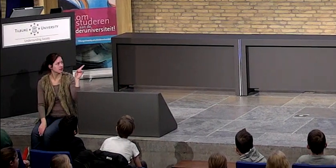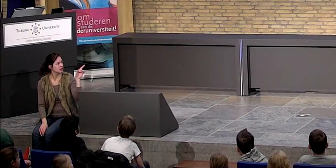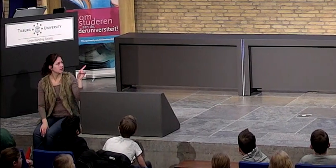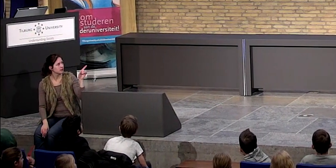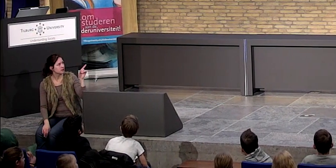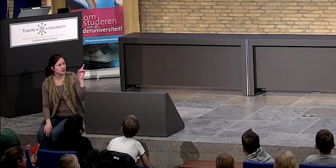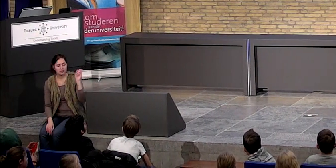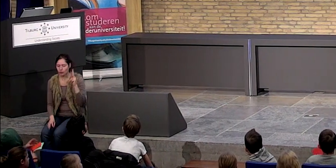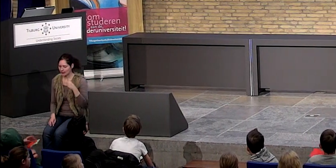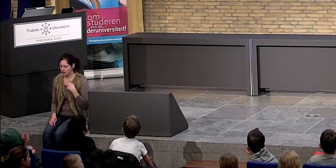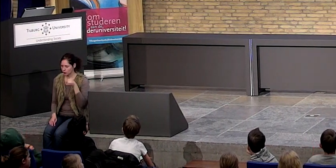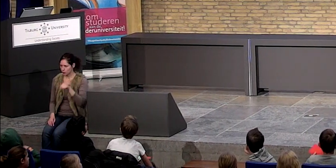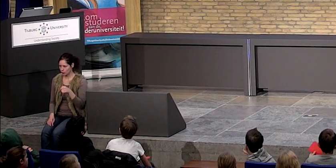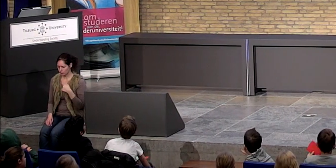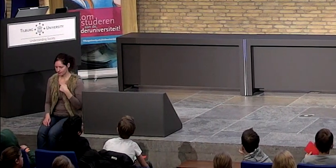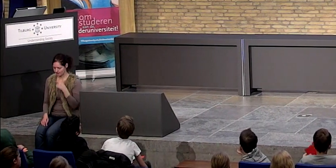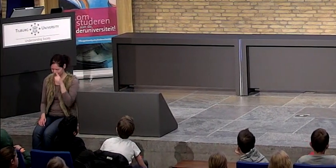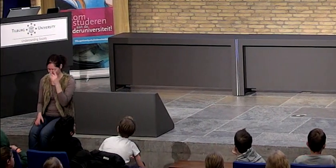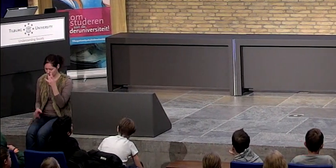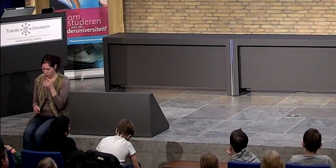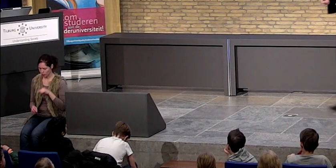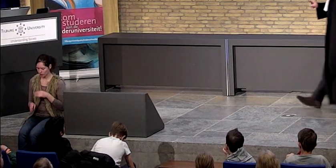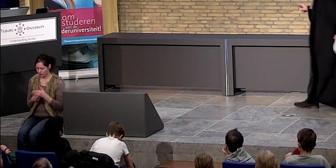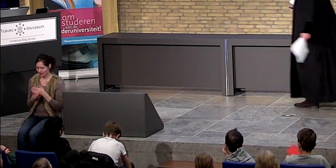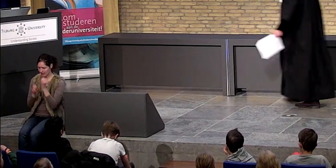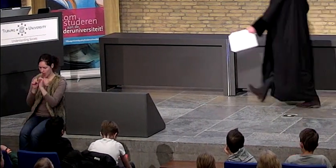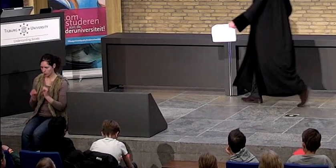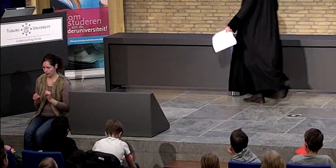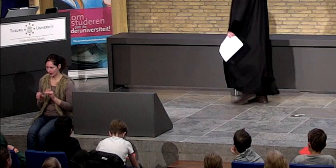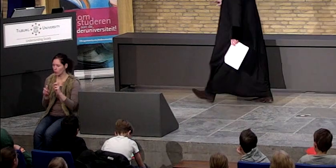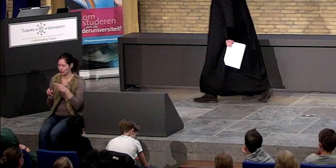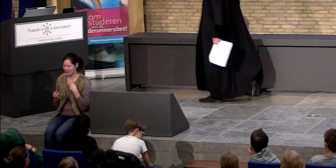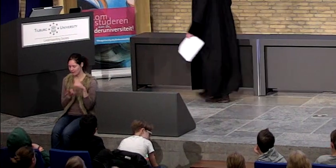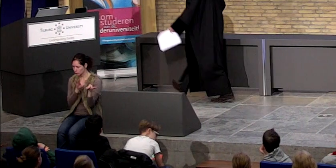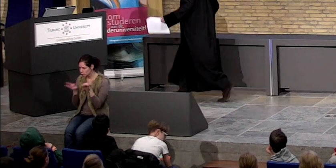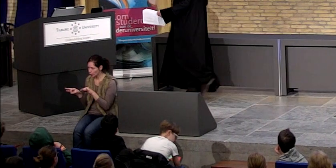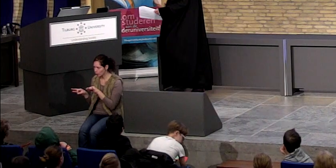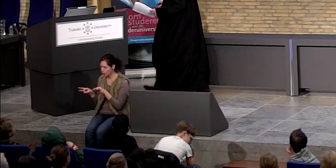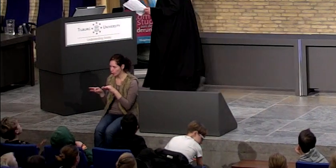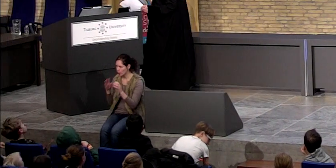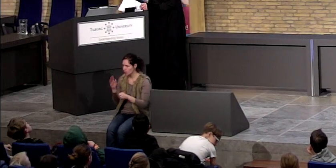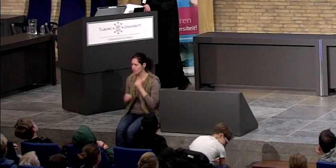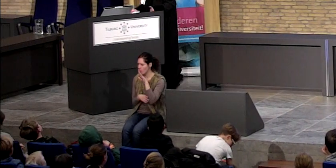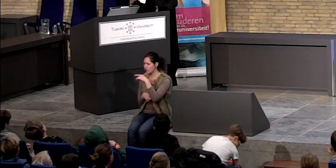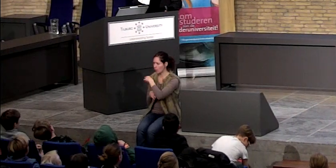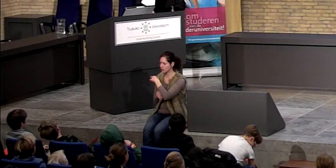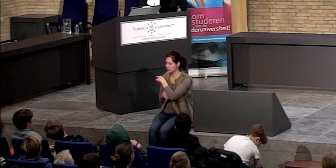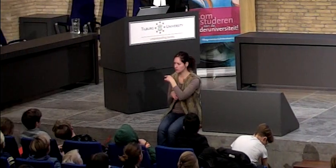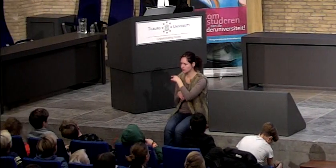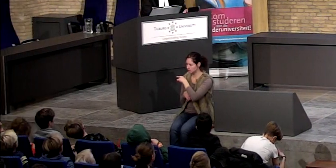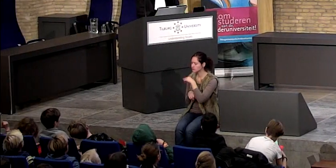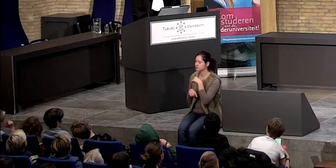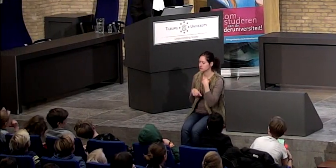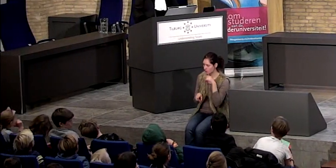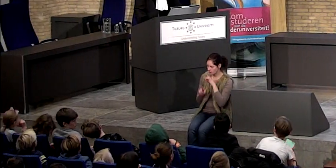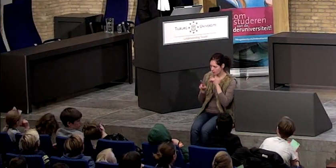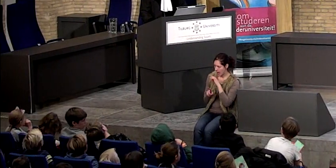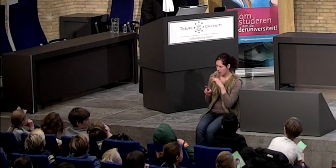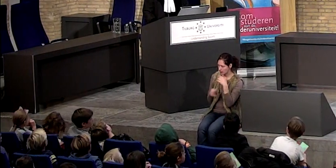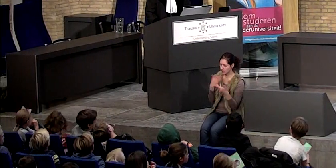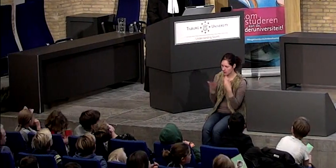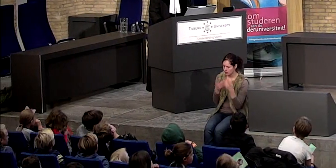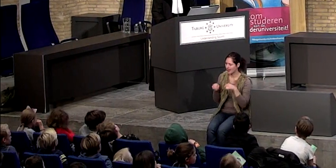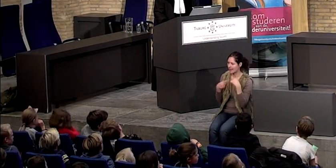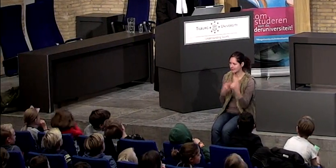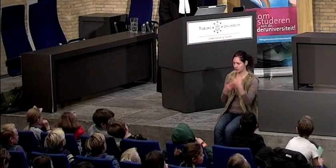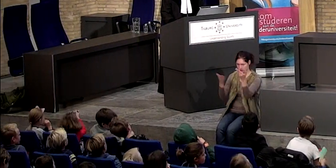nou verder uit moeten gaan werken. Oké, nou moet ik wel even terug naar mijn PowerPoint en dan ga ik het laatste stukje van het verhaal doen. En dan kunnen we dan eens kijken wat er aan